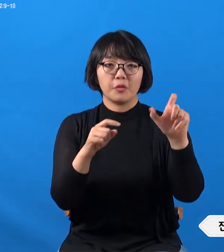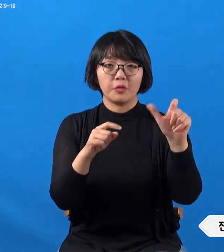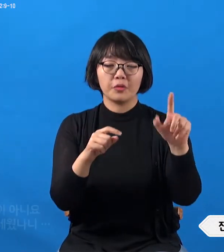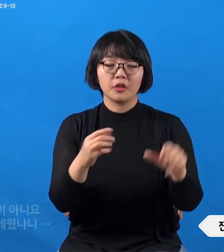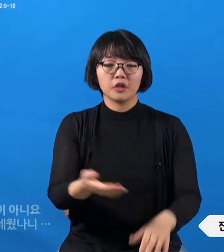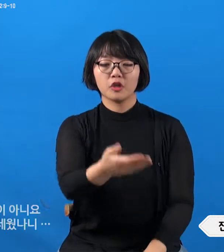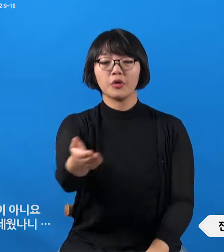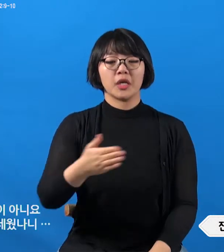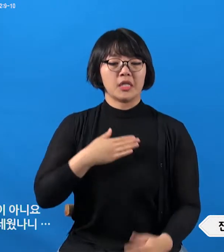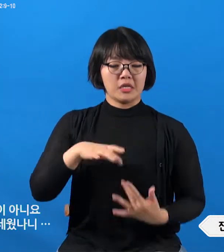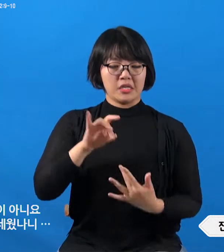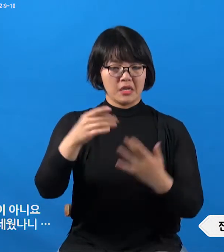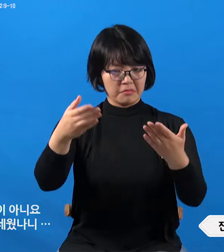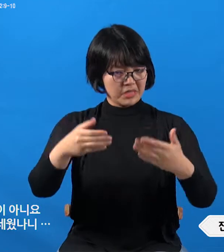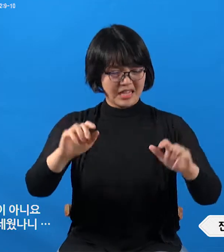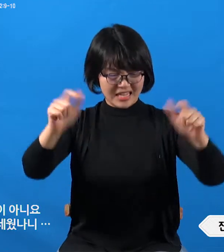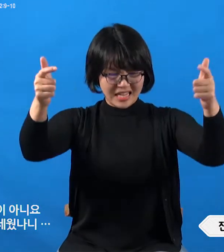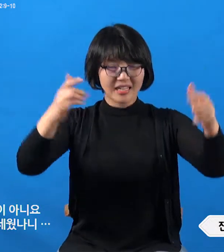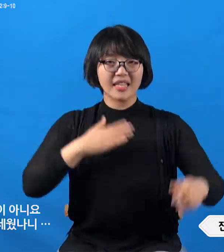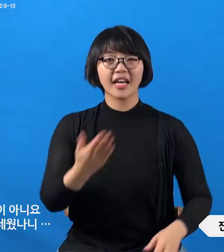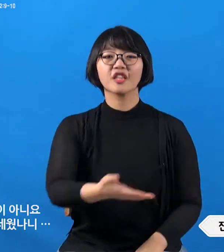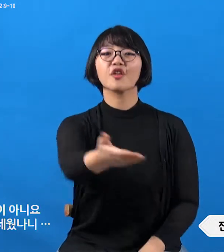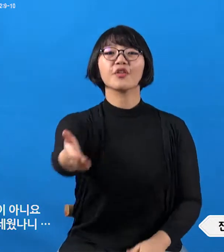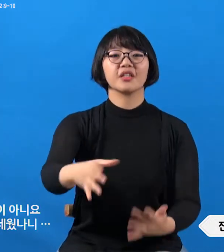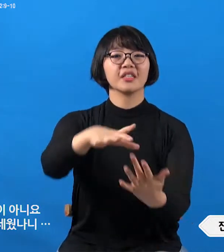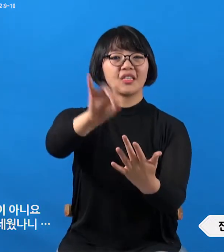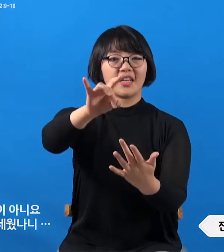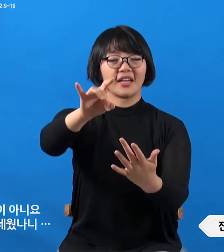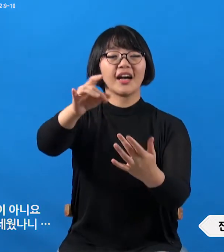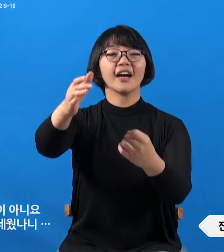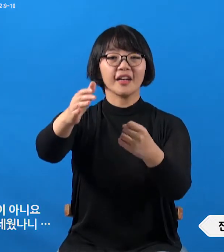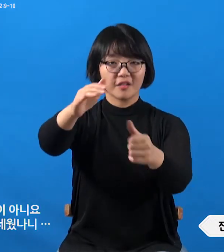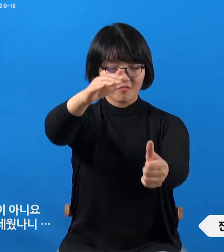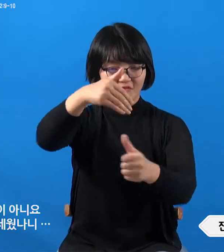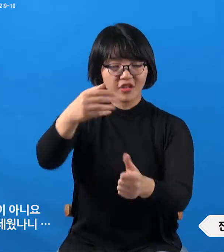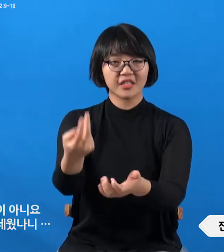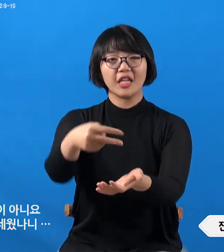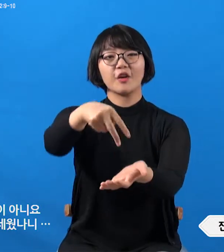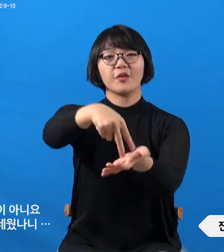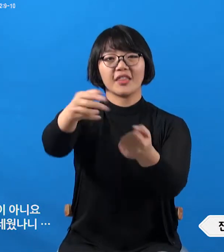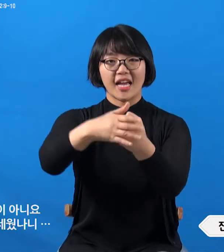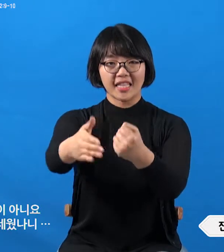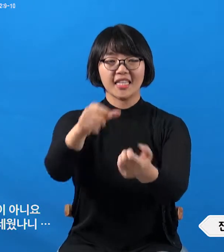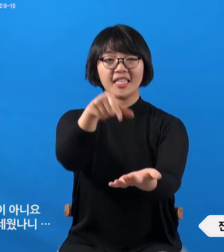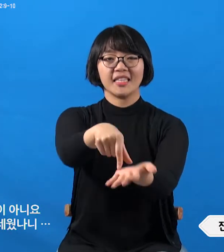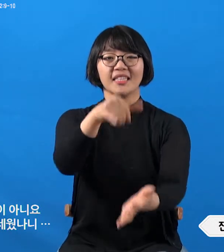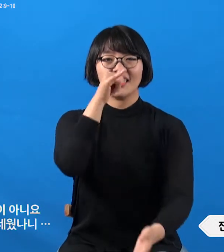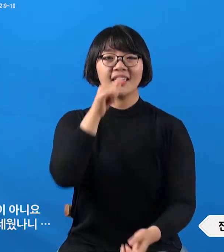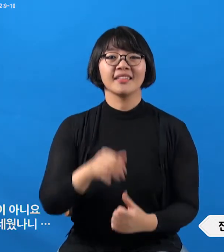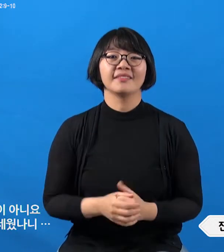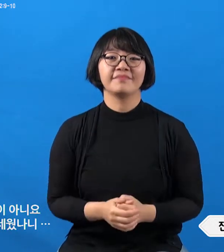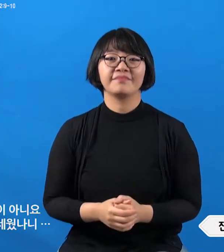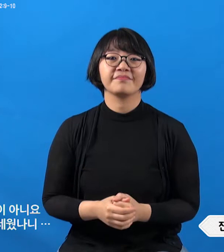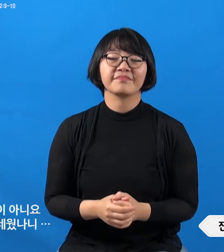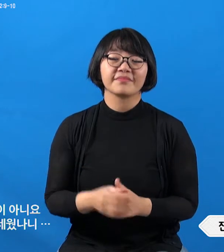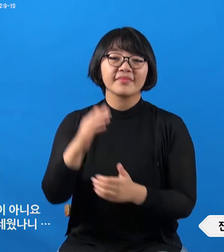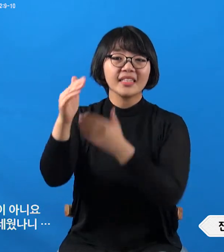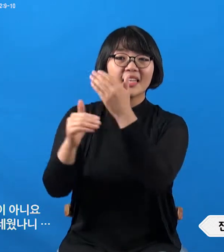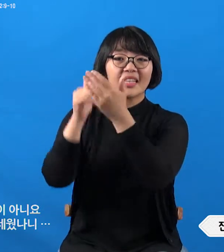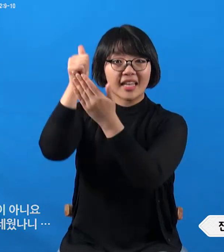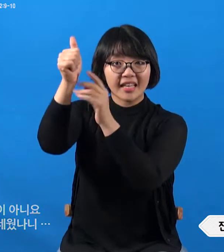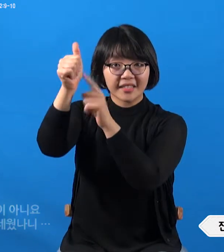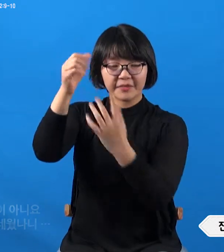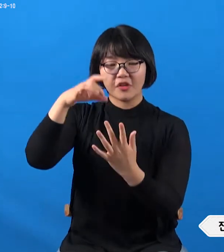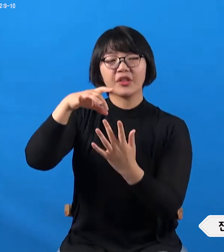15장 너희가 나를 택한 것이 아니요 내가 너희를 택하여 세웠나니 라고 말씀하시며